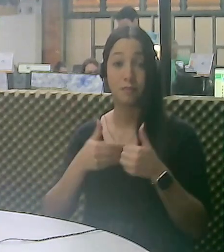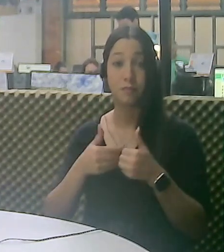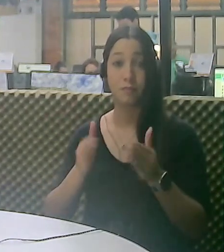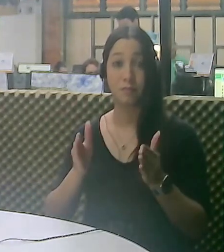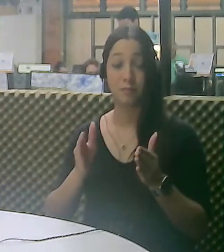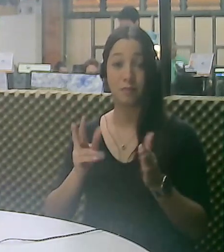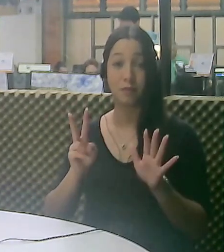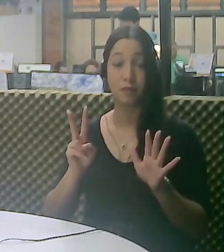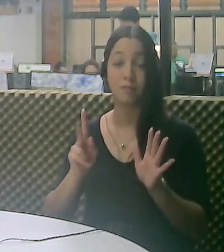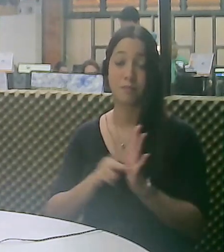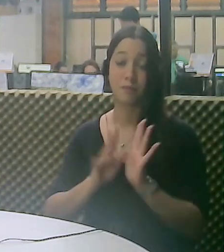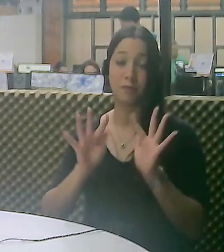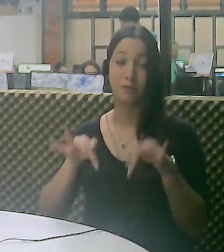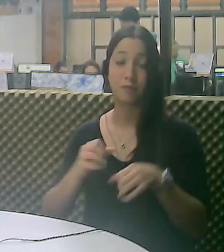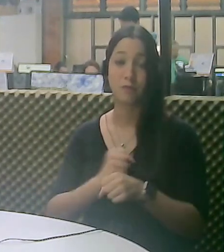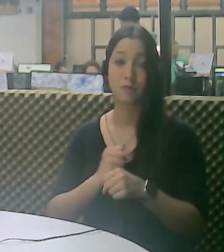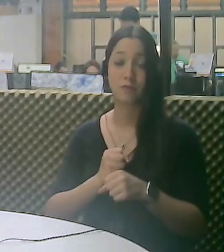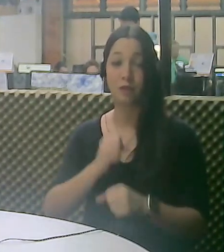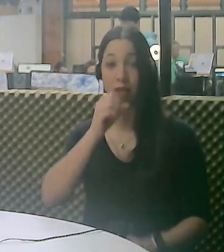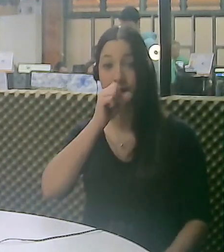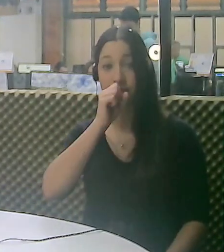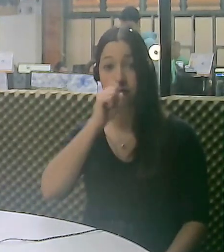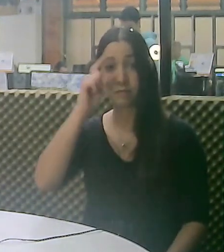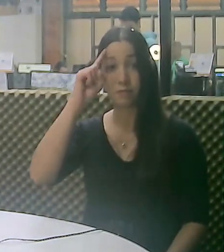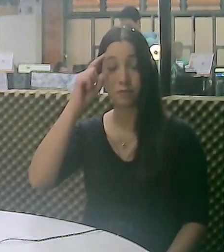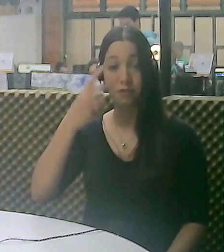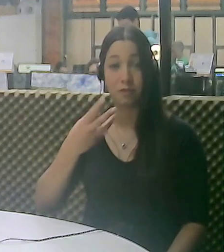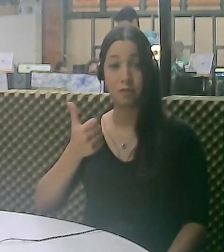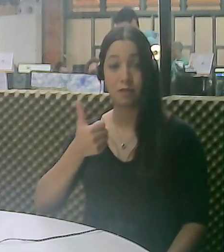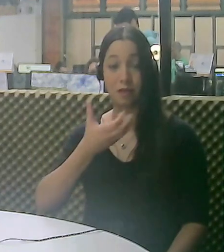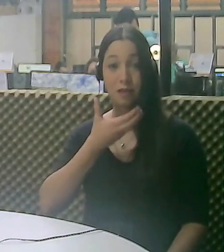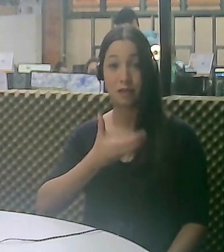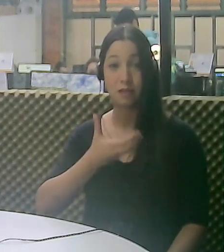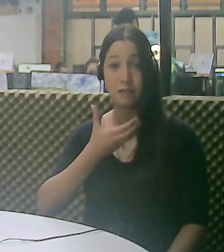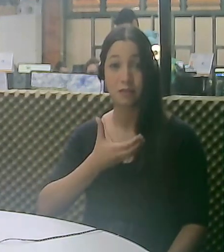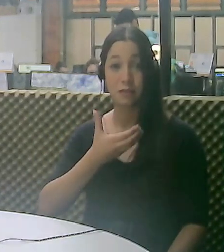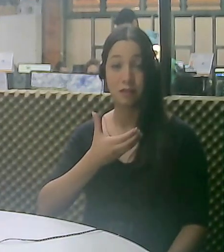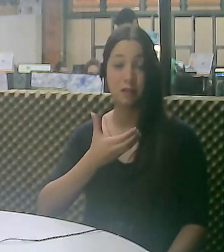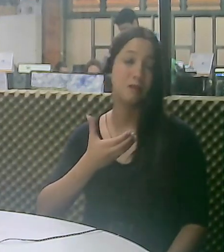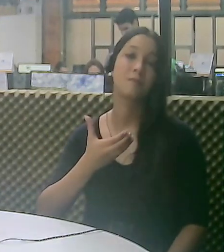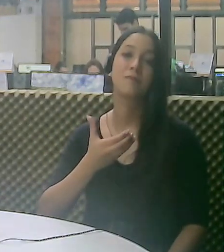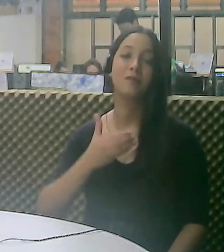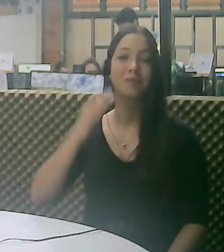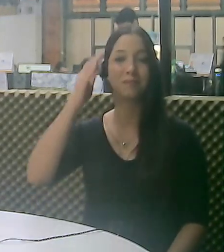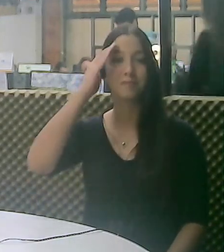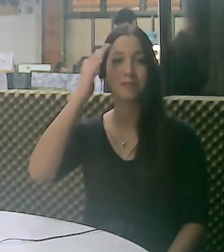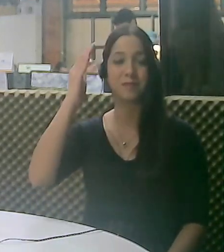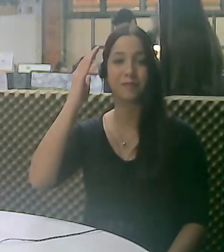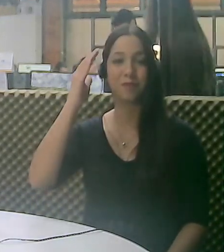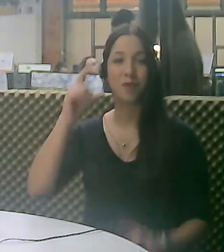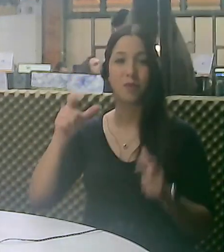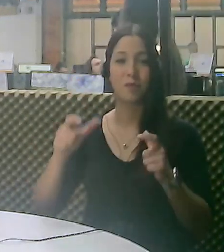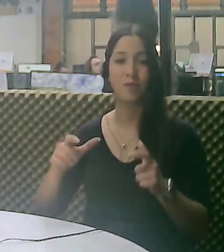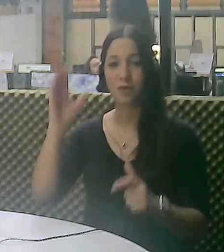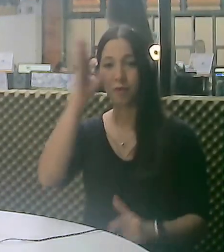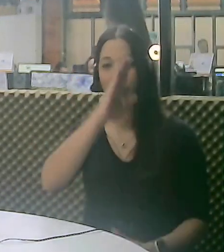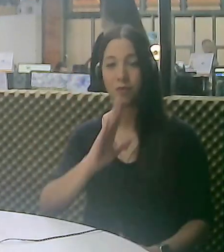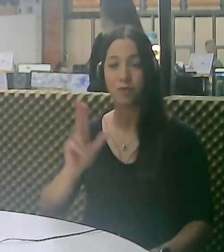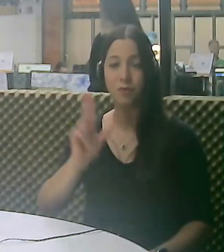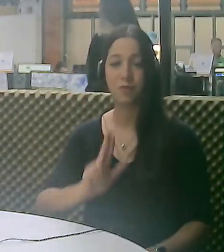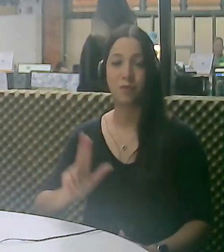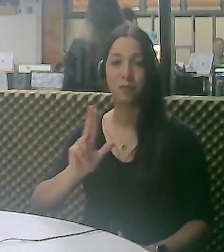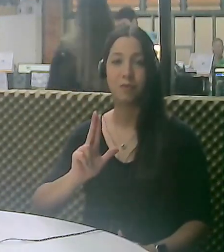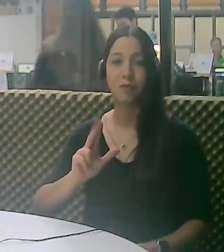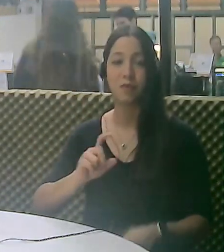funcionamento neste fim de ano. No sábado, dia 31 de dezembro, o principal cartão postal de Uberlândia fica aberto das 5 horas da